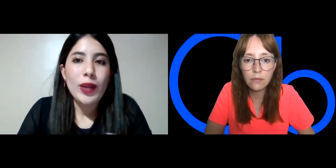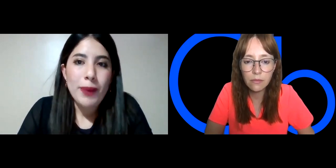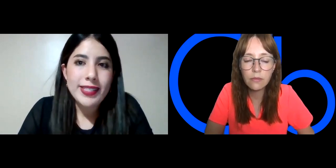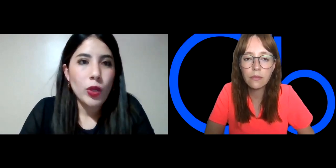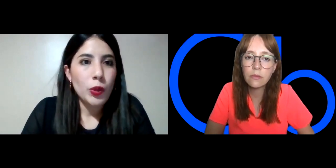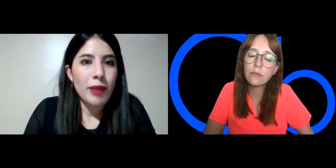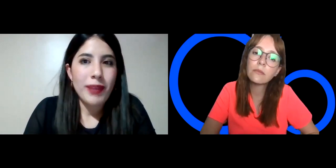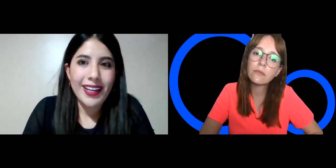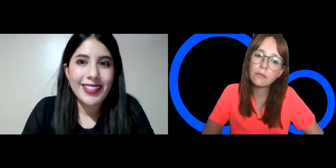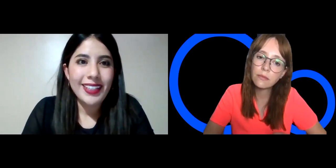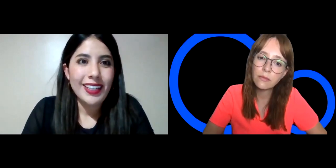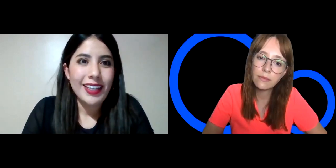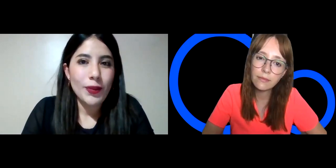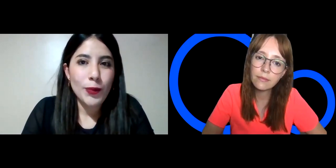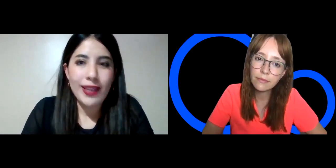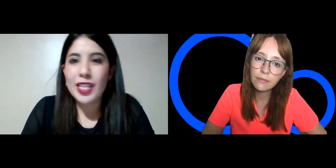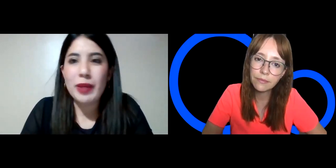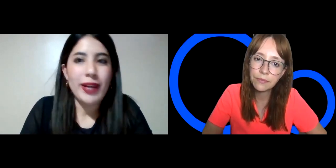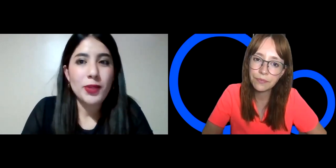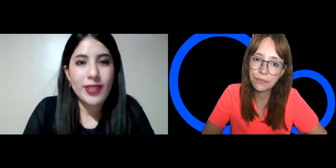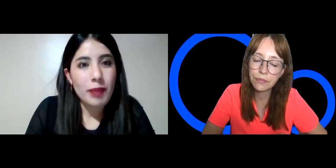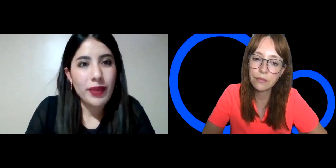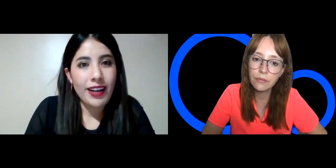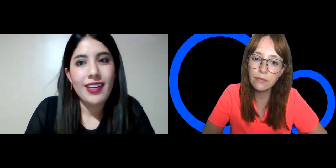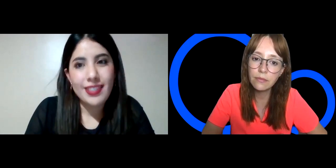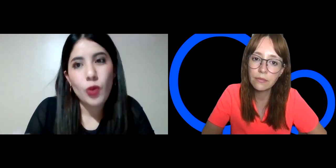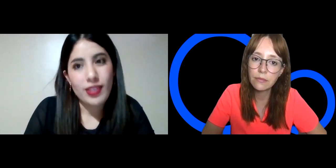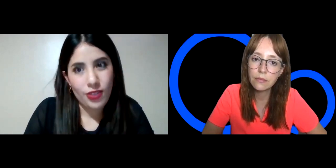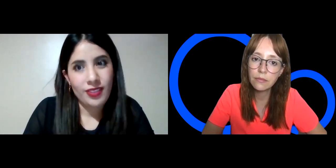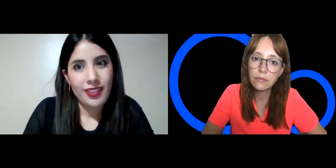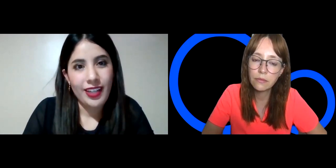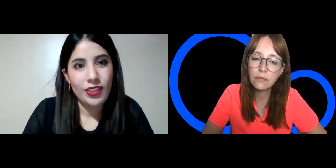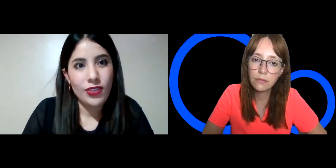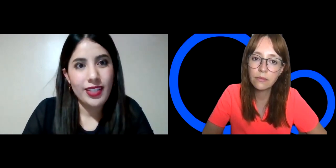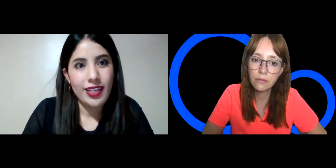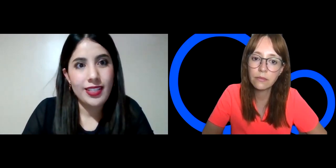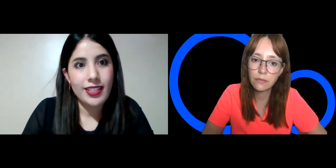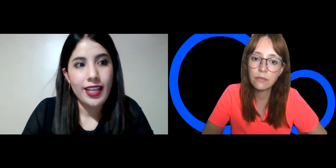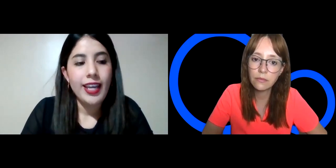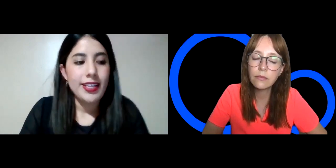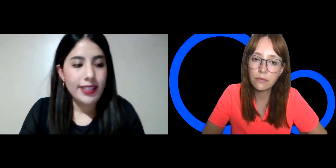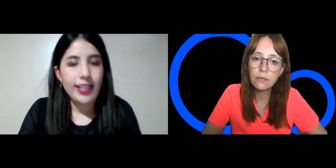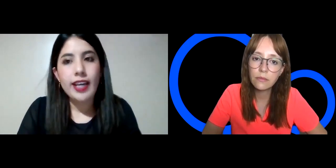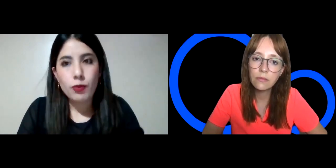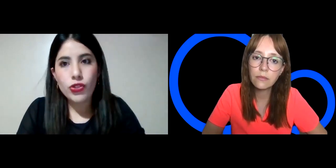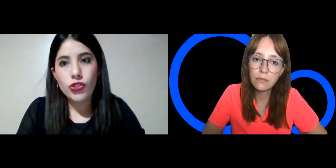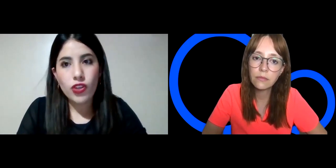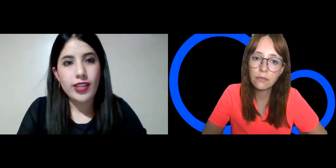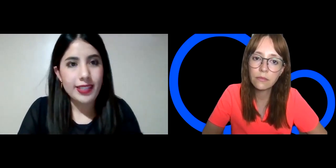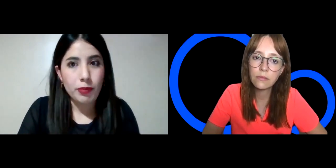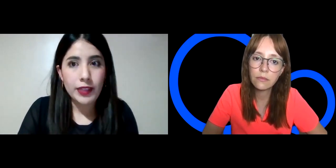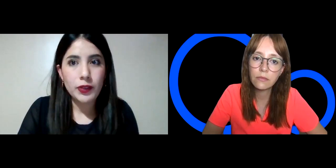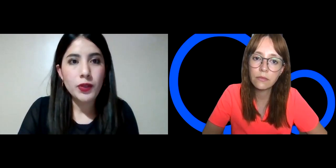lo que pasa cuando uno envejece, una de las primeras cosas que pierde es la audición. Entonces, sí, hay muchos